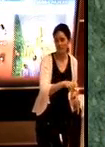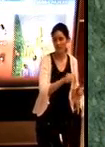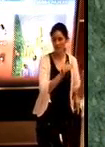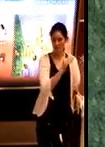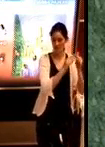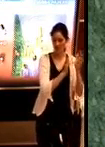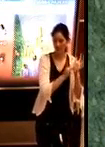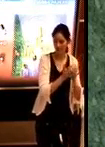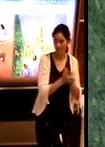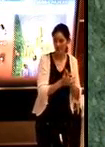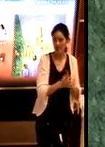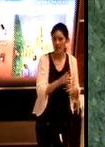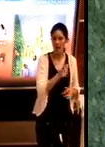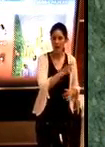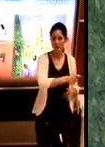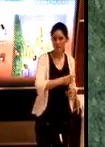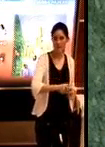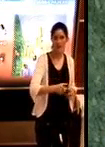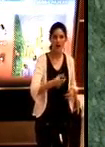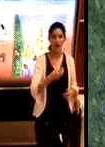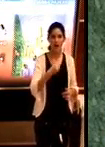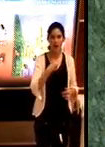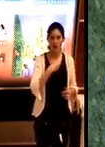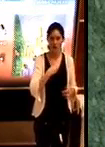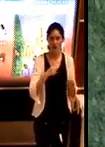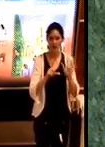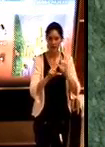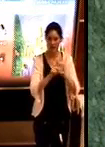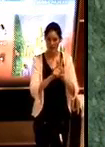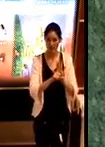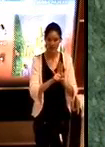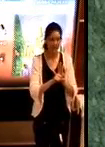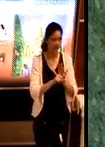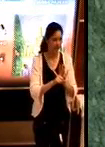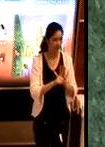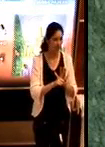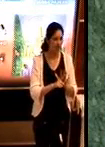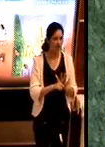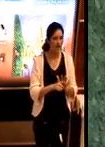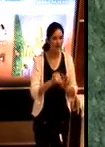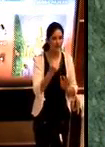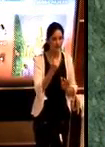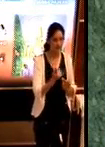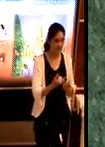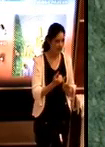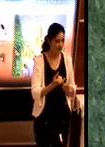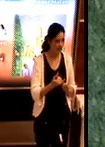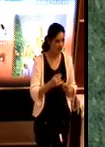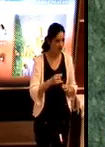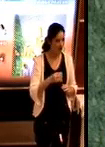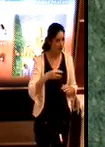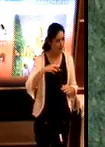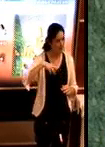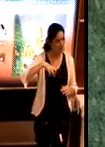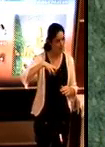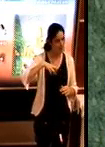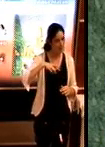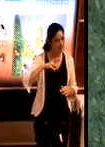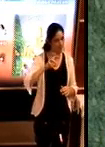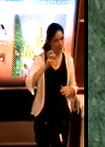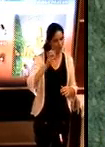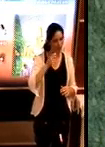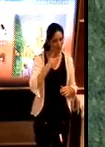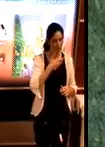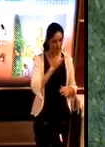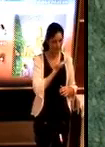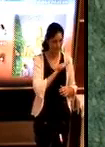que guardan los mandamientos de Dios. Qué anulada está la ley, ¿no? Los que guardan los mandamientos